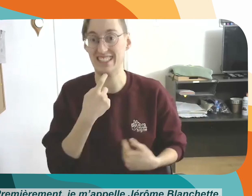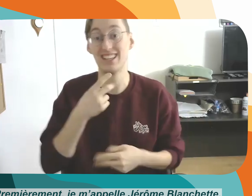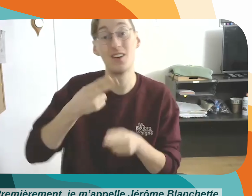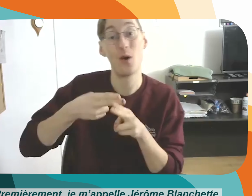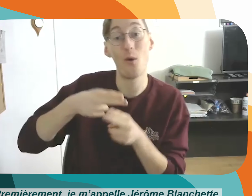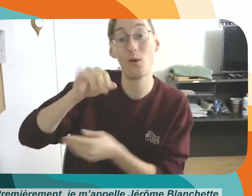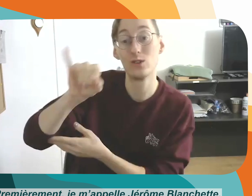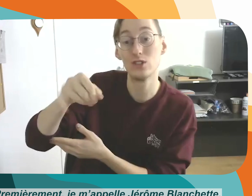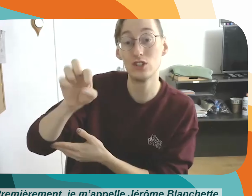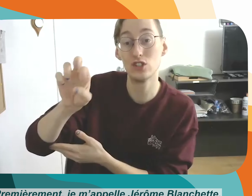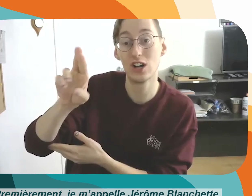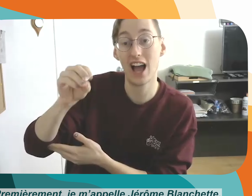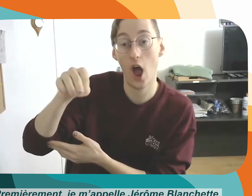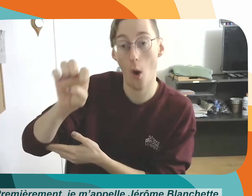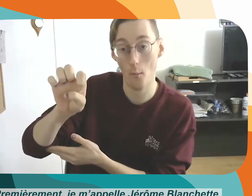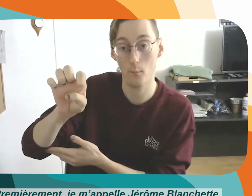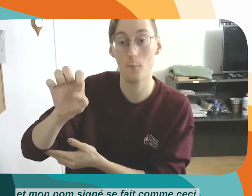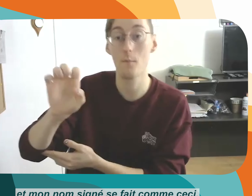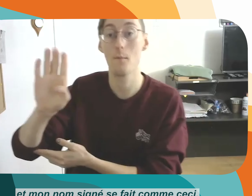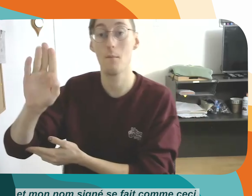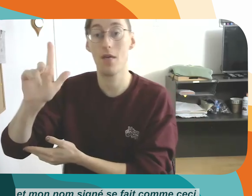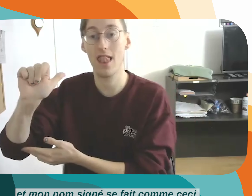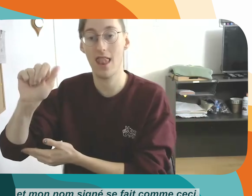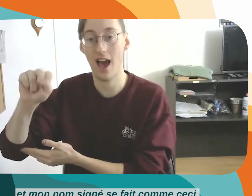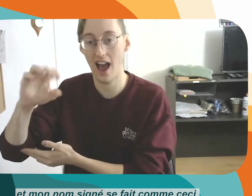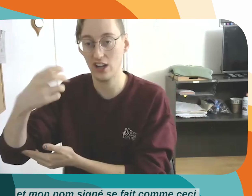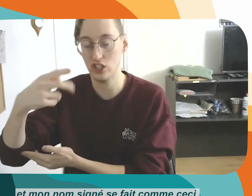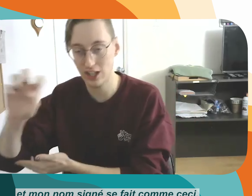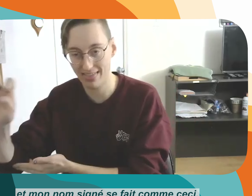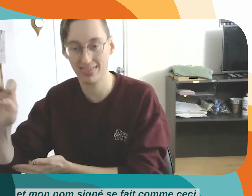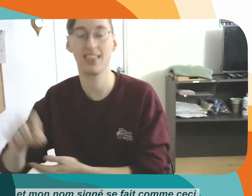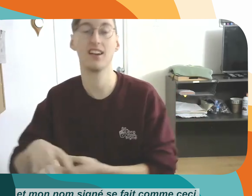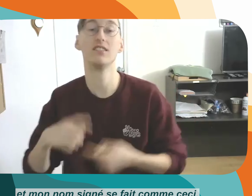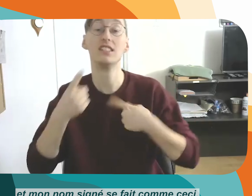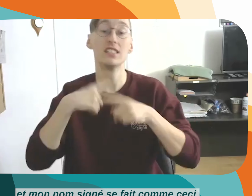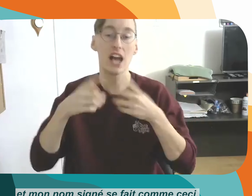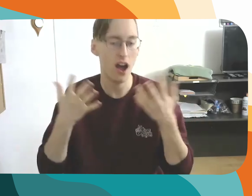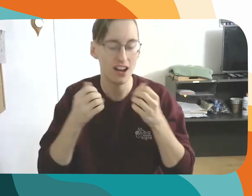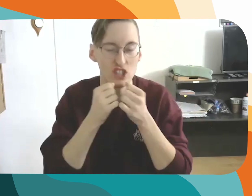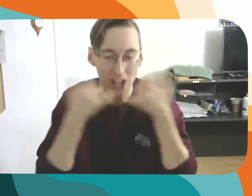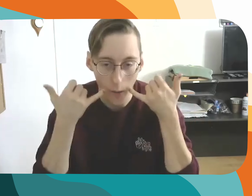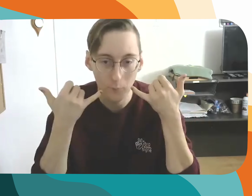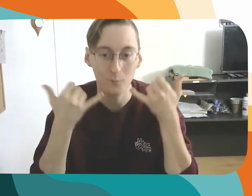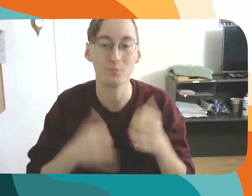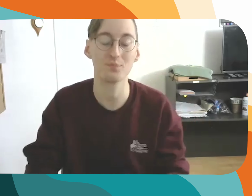Premièrement, je m'appelle Jérôme Blanchet et mon nom signé se fait comme ceci.